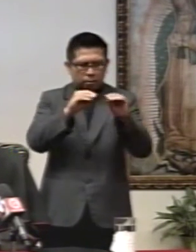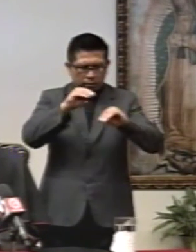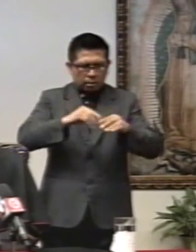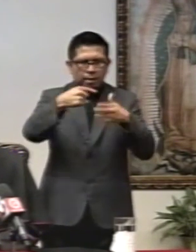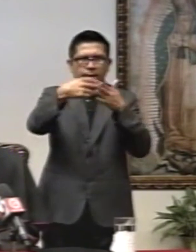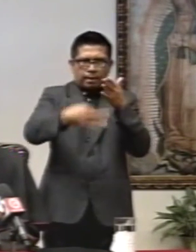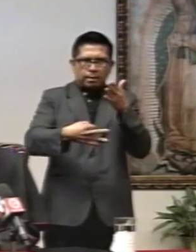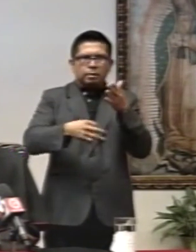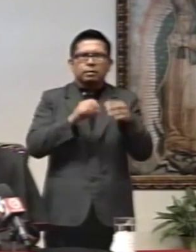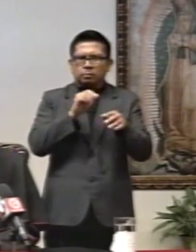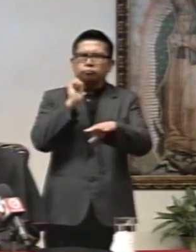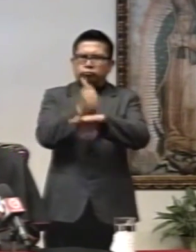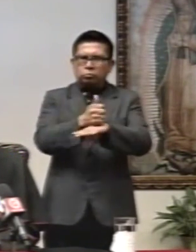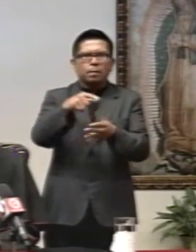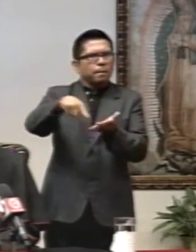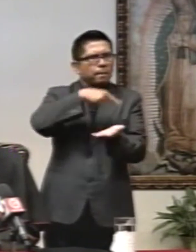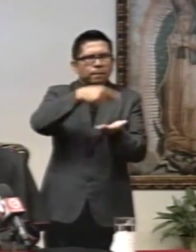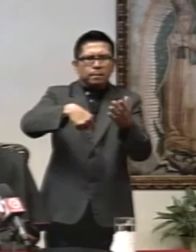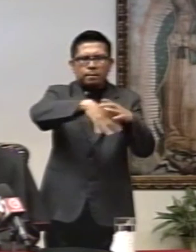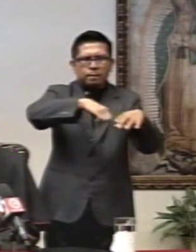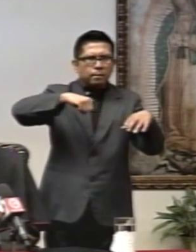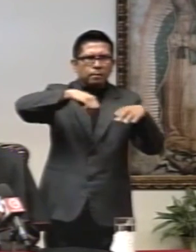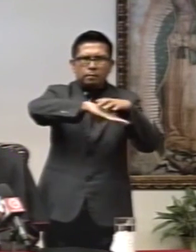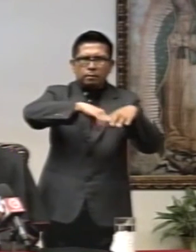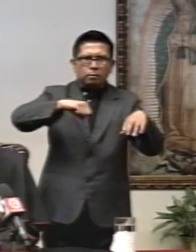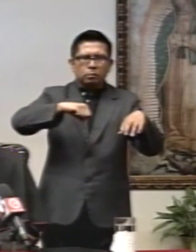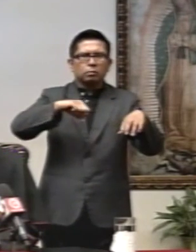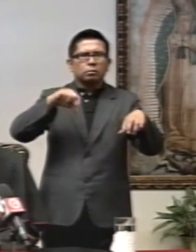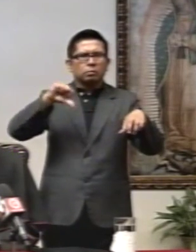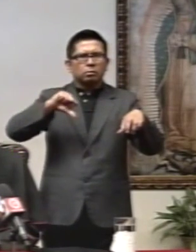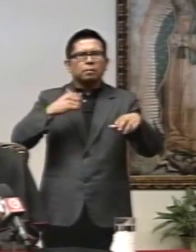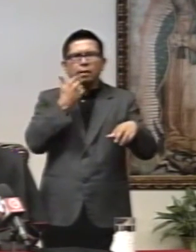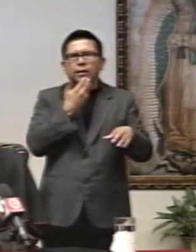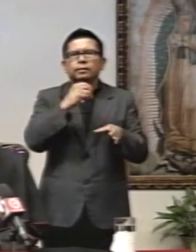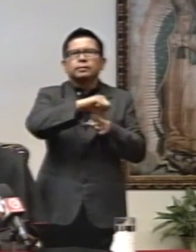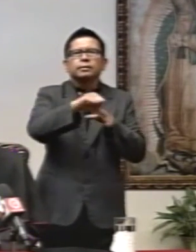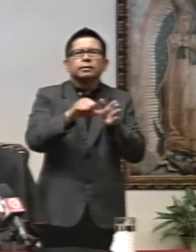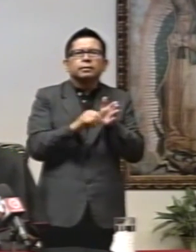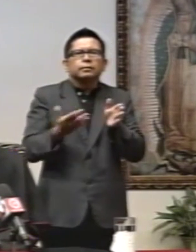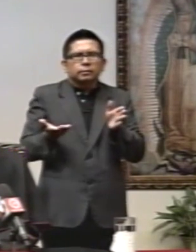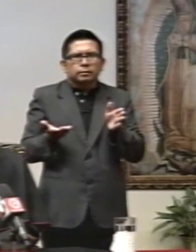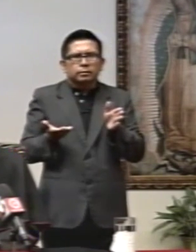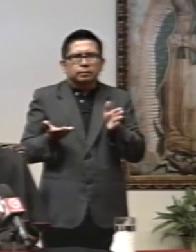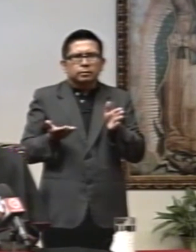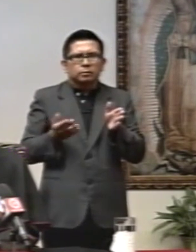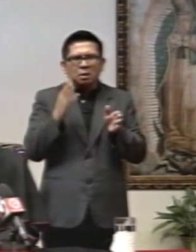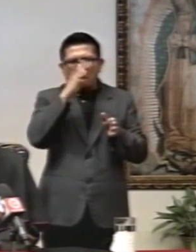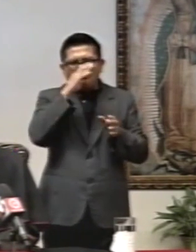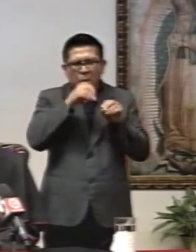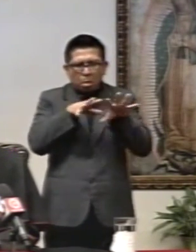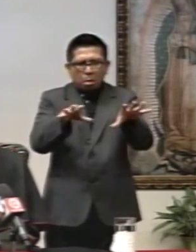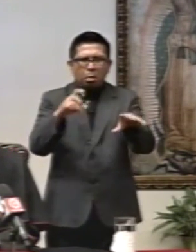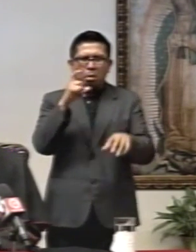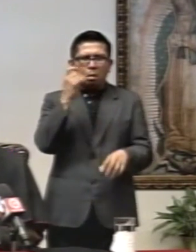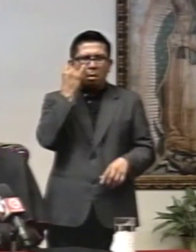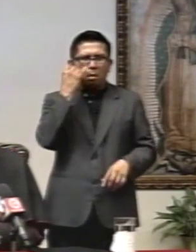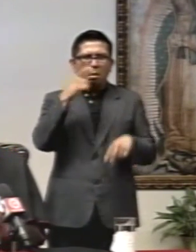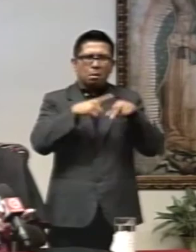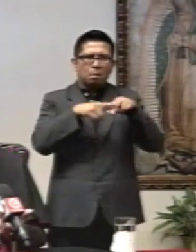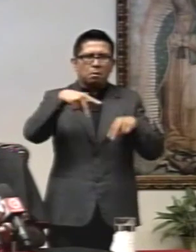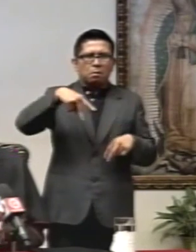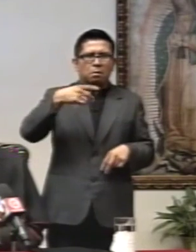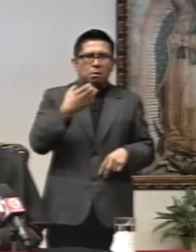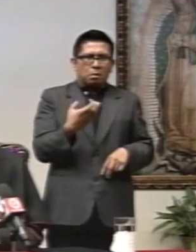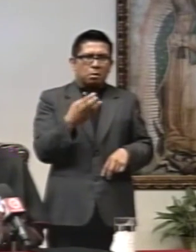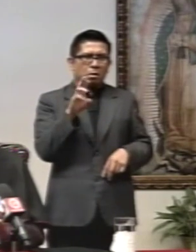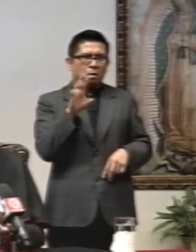ley que prohíba y que la minería a cielo abierto y con cianuro, protegiendo? Para más, un